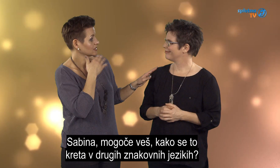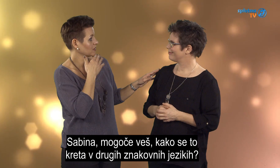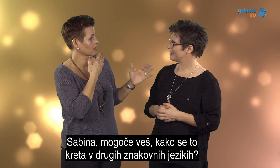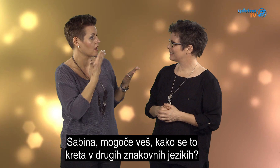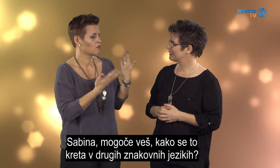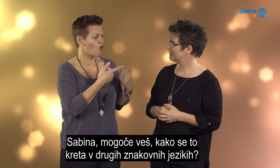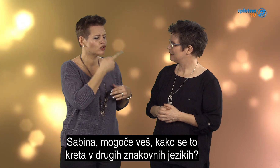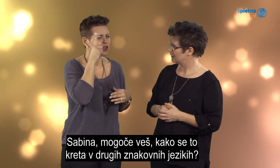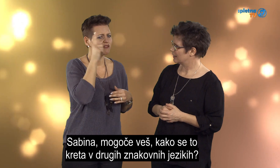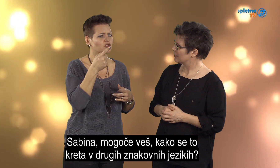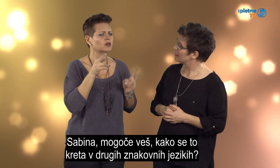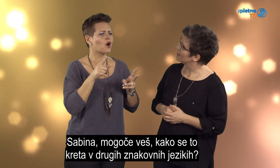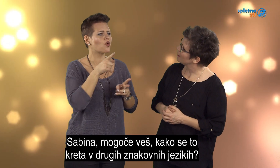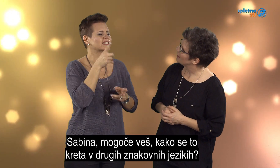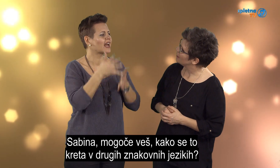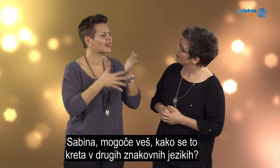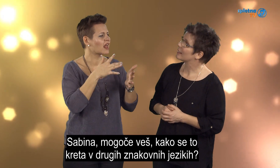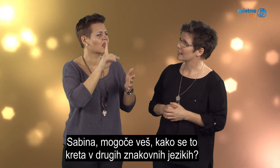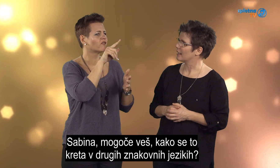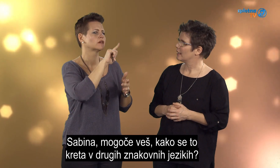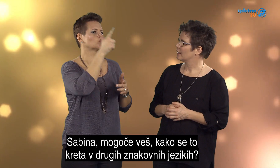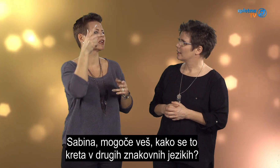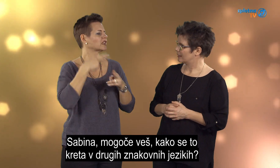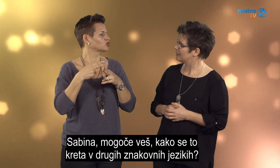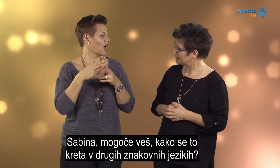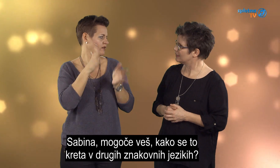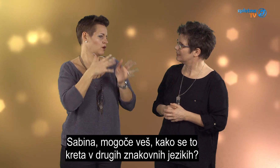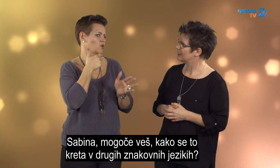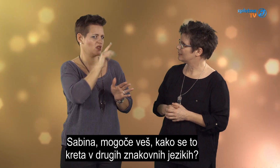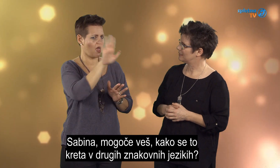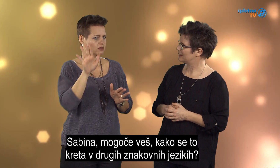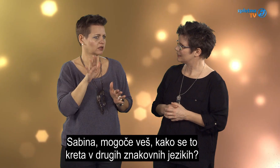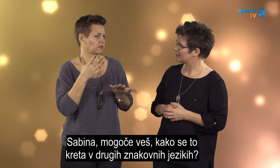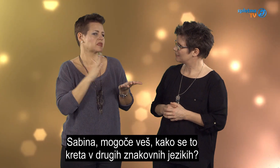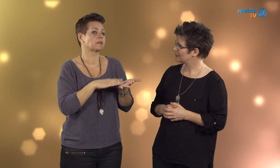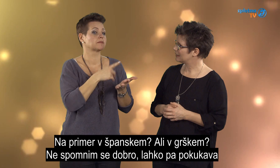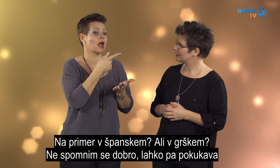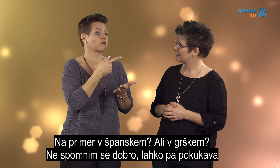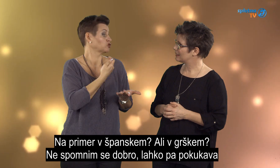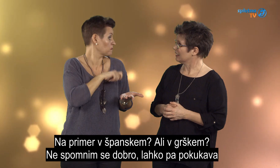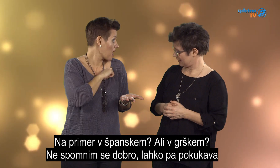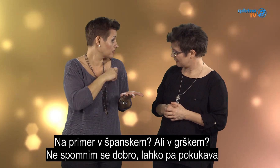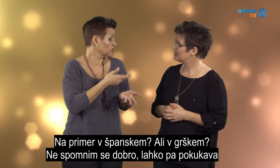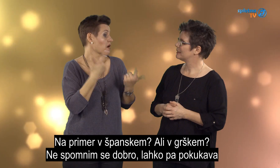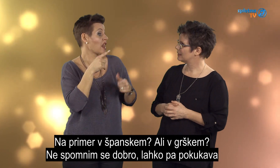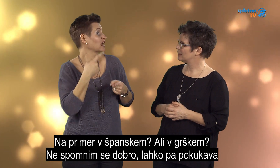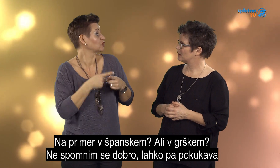Sabina, mogoče veš, kako se to kreta v drugih znakovnih jezikih, na primer v španskem ali v